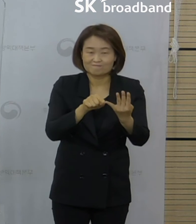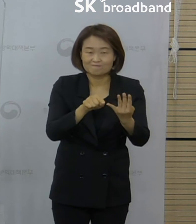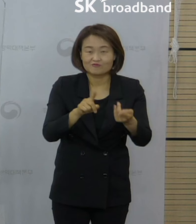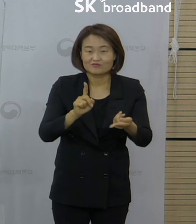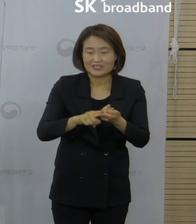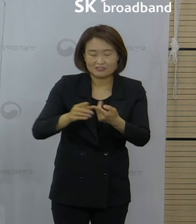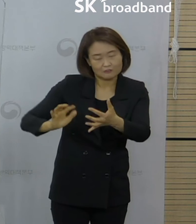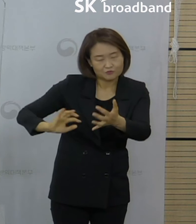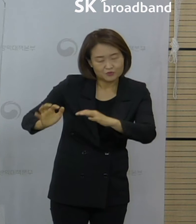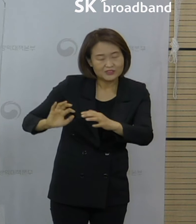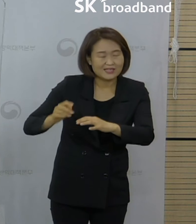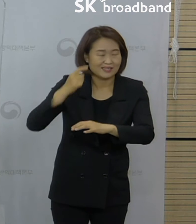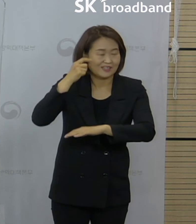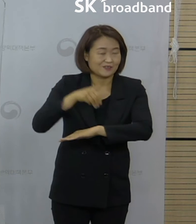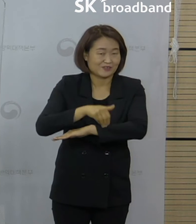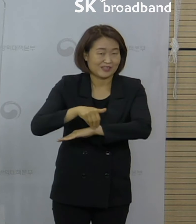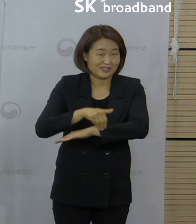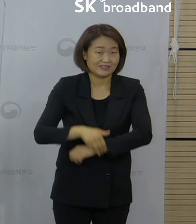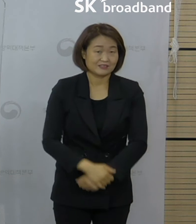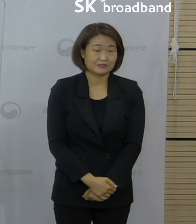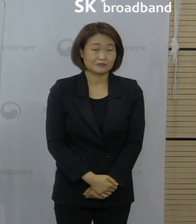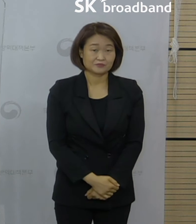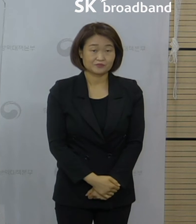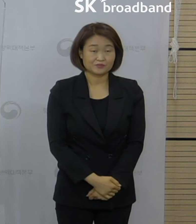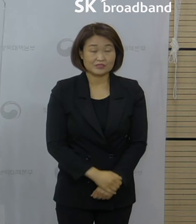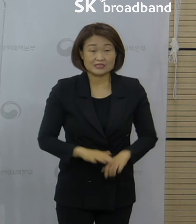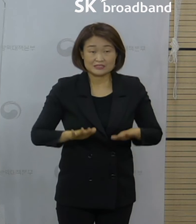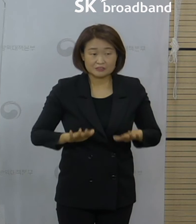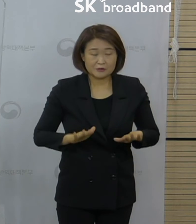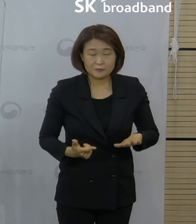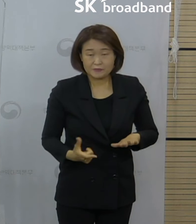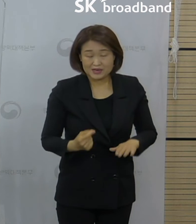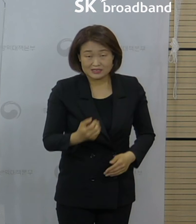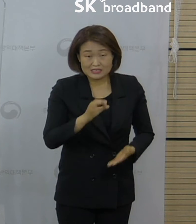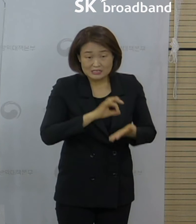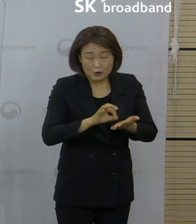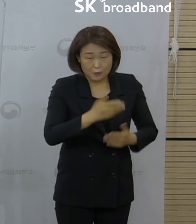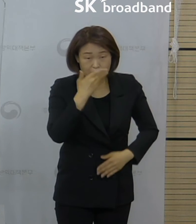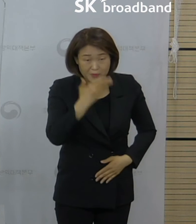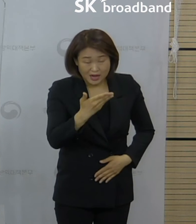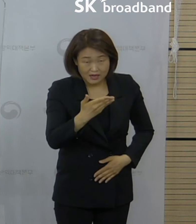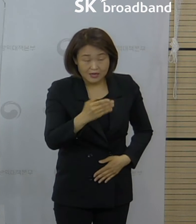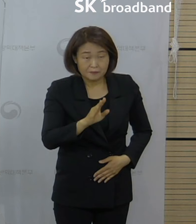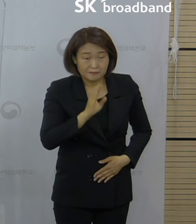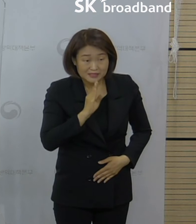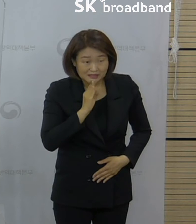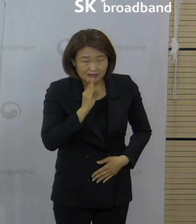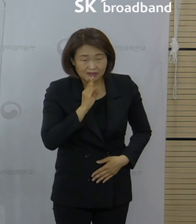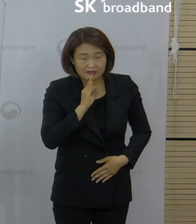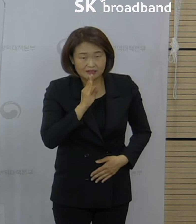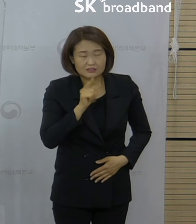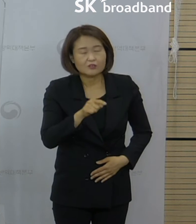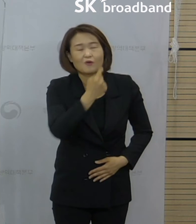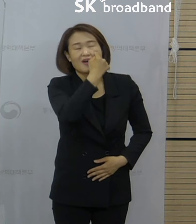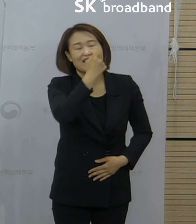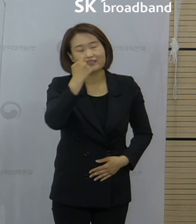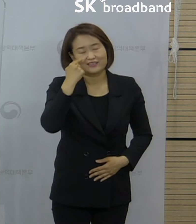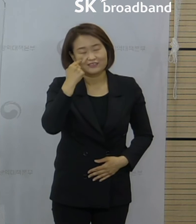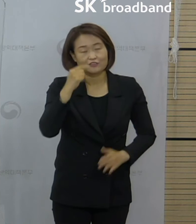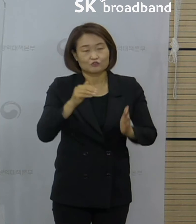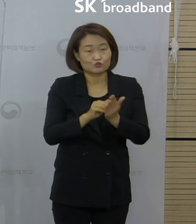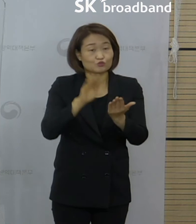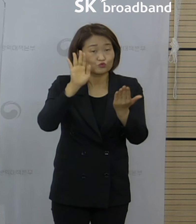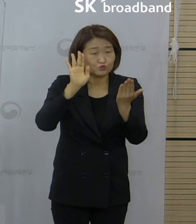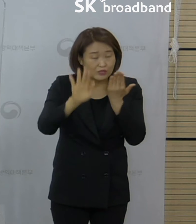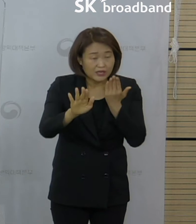번째 질문에 답변을 드린 대로 가용한 수단을 모두 다 확인하고 최대한 지역사회에